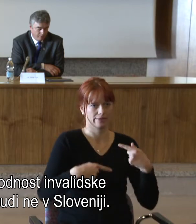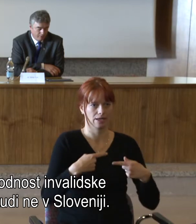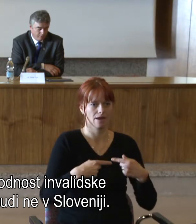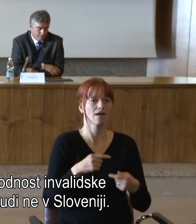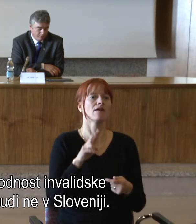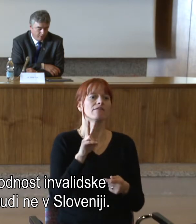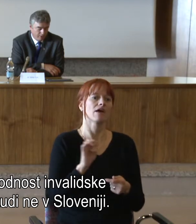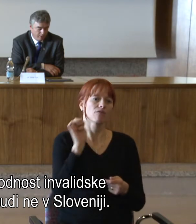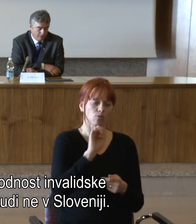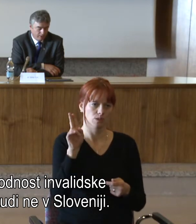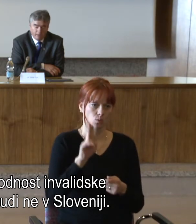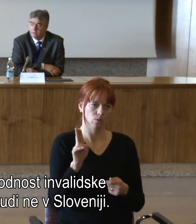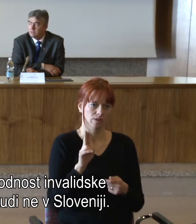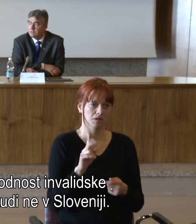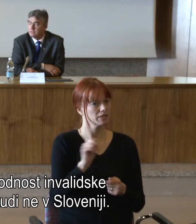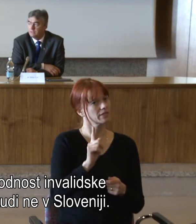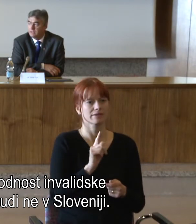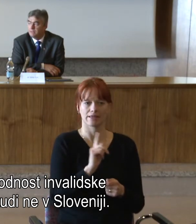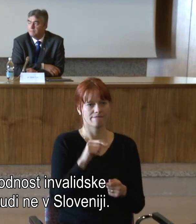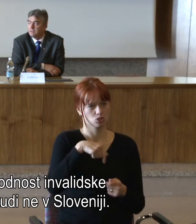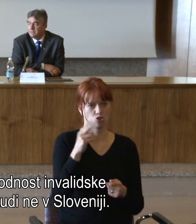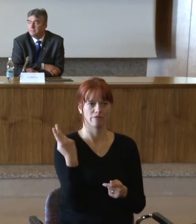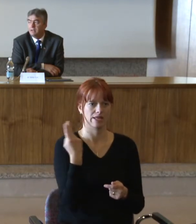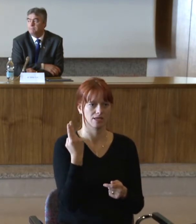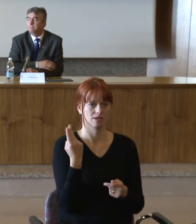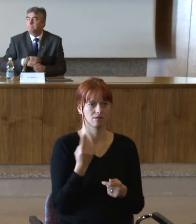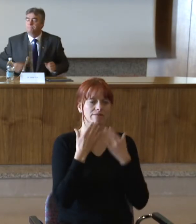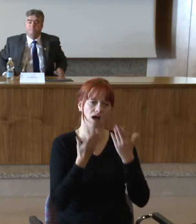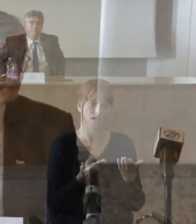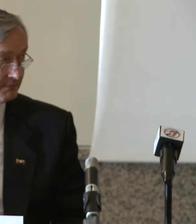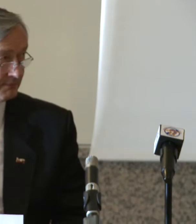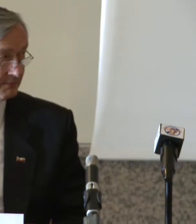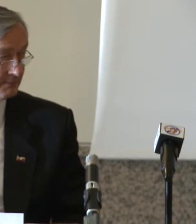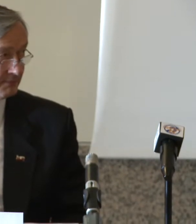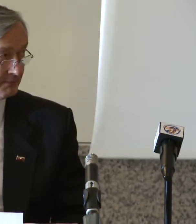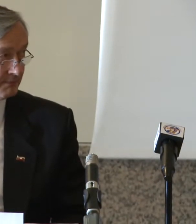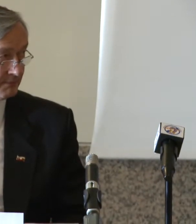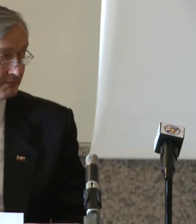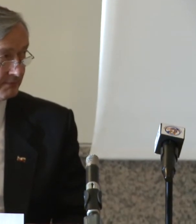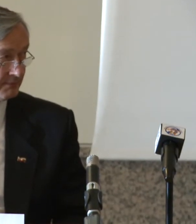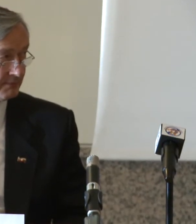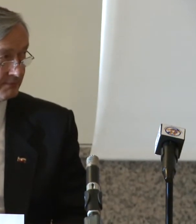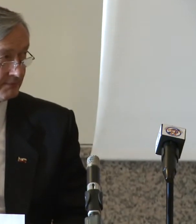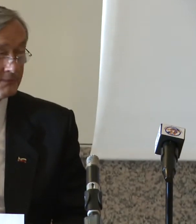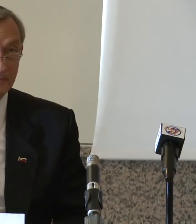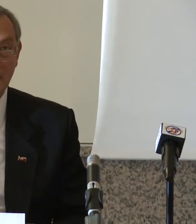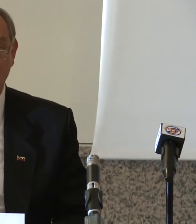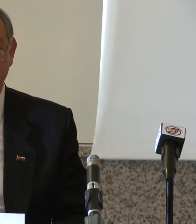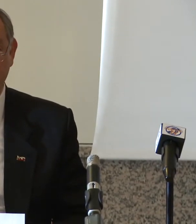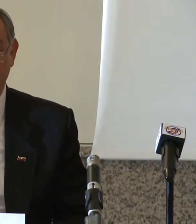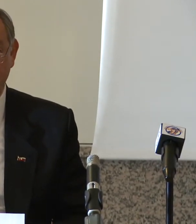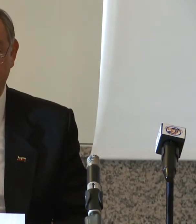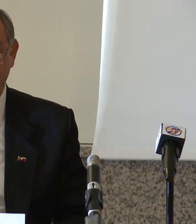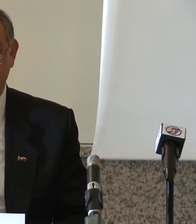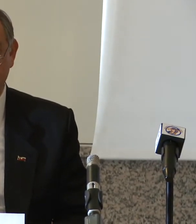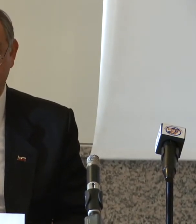v Evropski uniji, niti ne v Sloveniji. Takega, da mi dovolite, če bom slučajno koga upozoril,